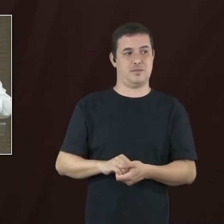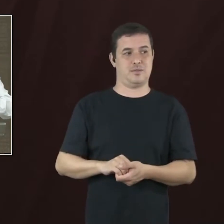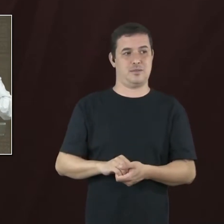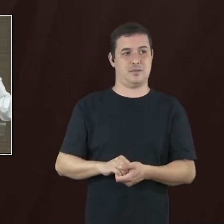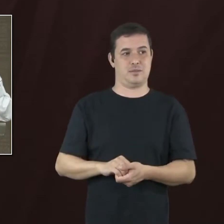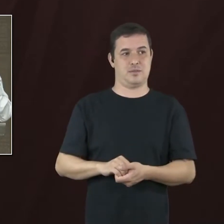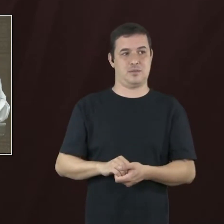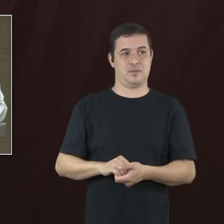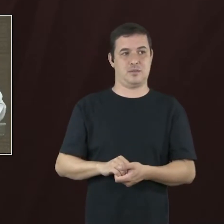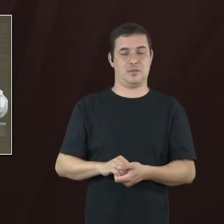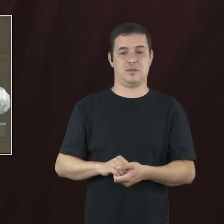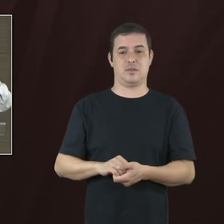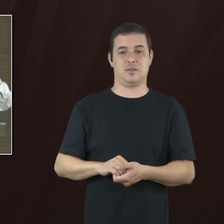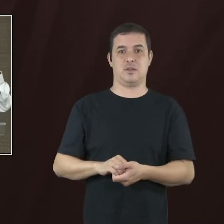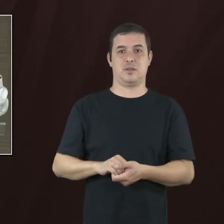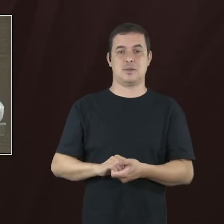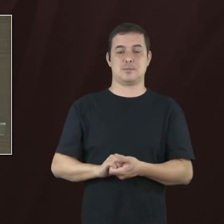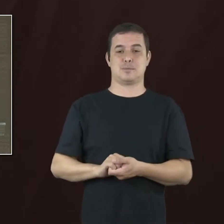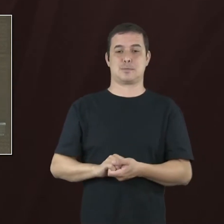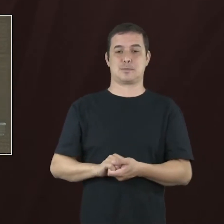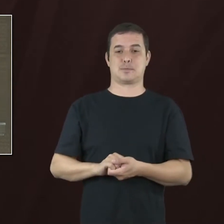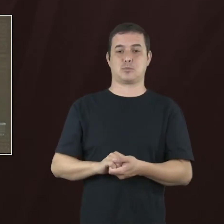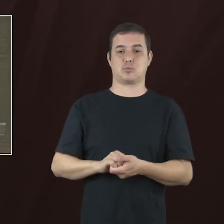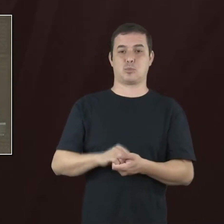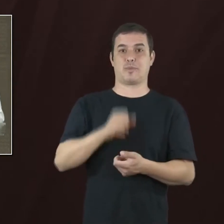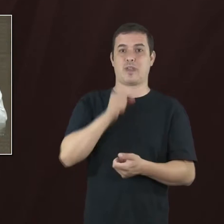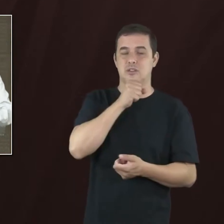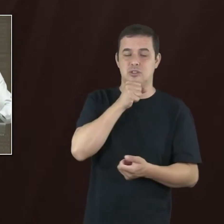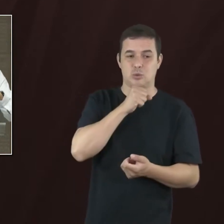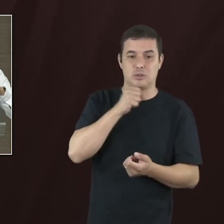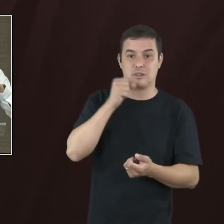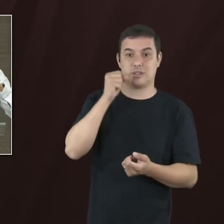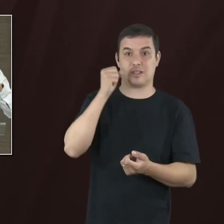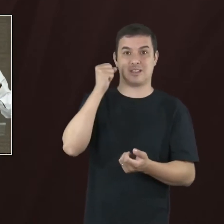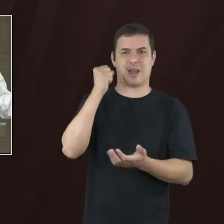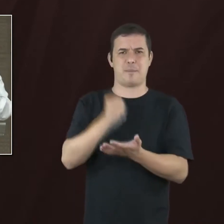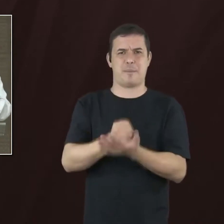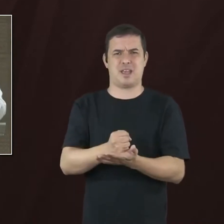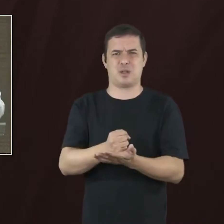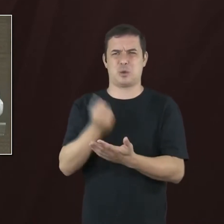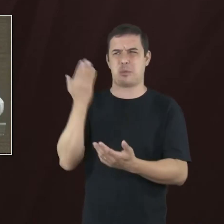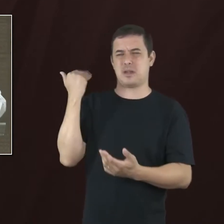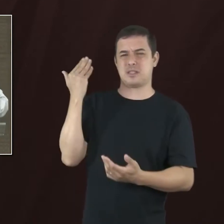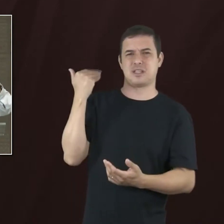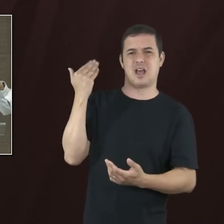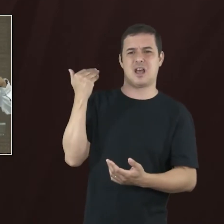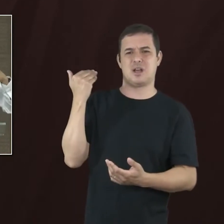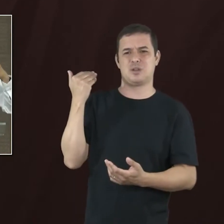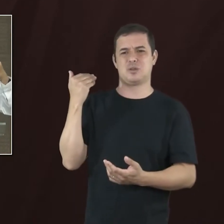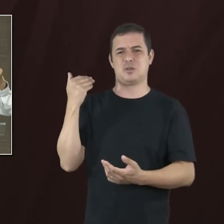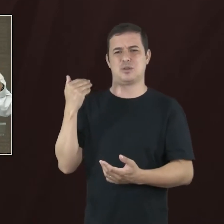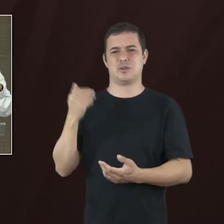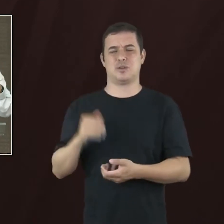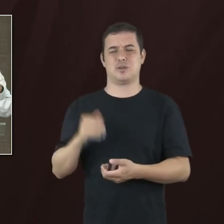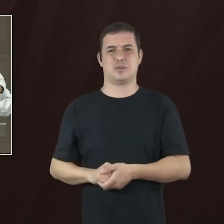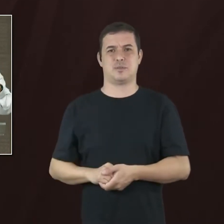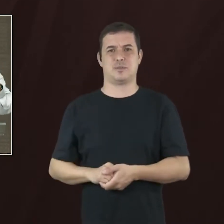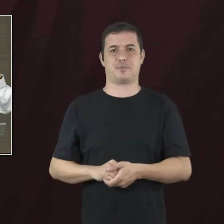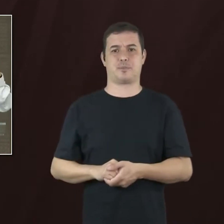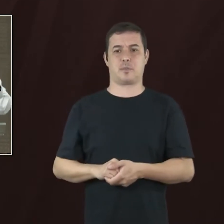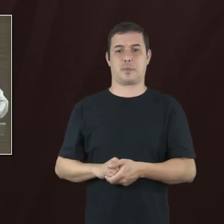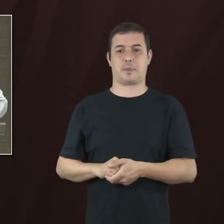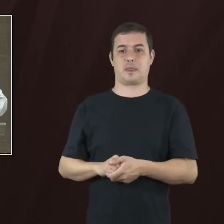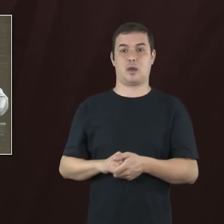que eles gostariam de ter, que nem o Antigo Testamento, as diferentes tribos contratavam